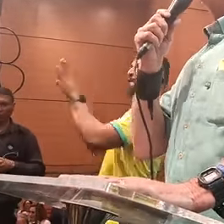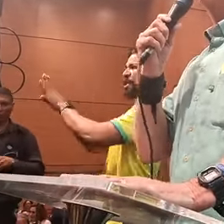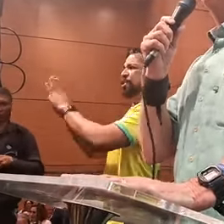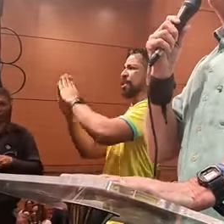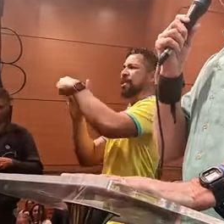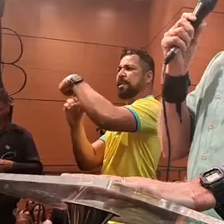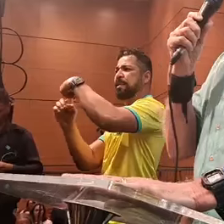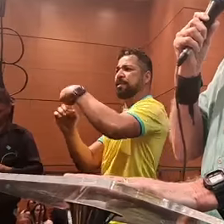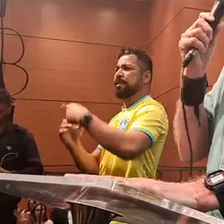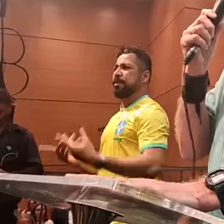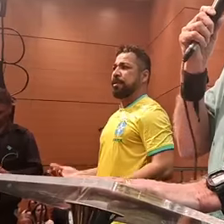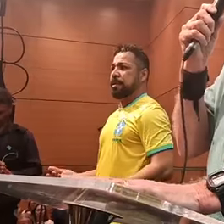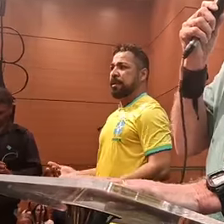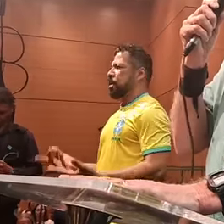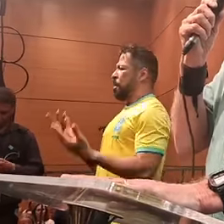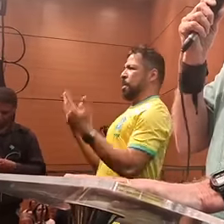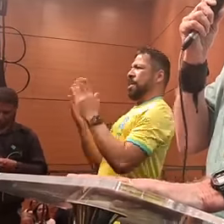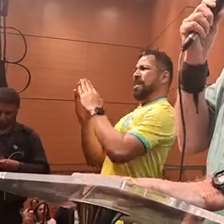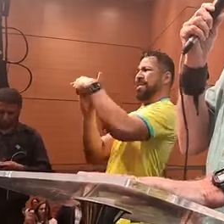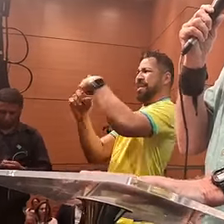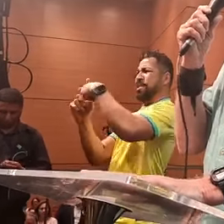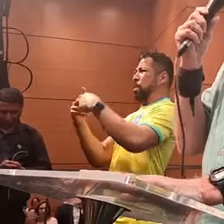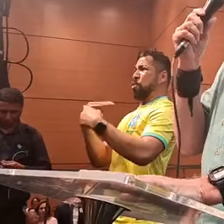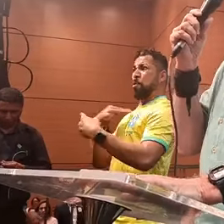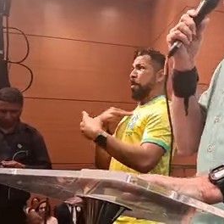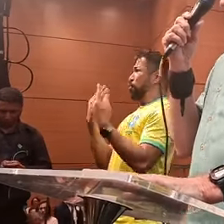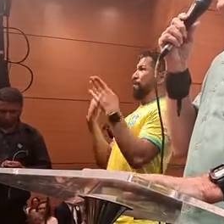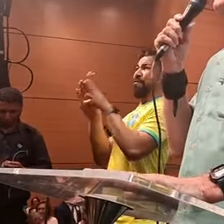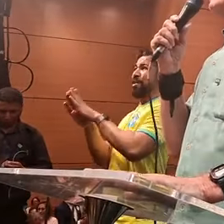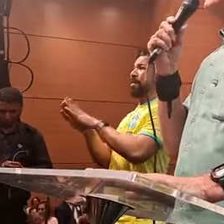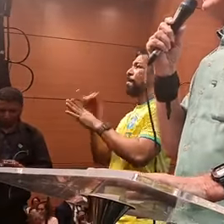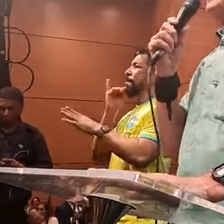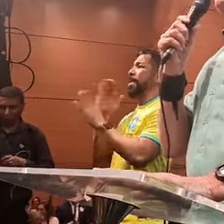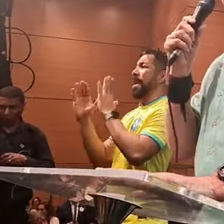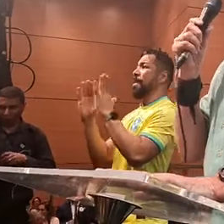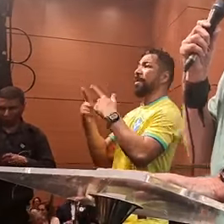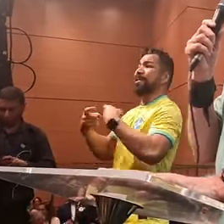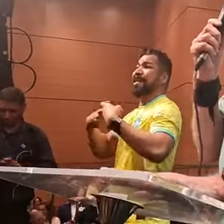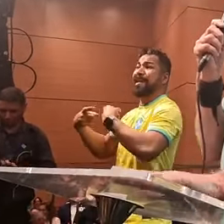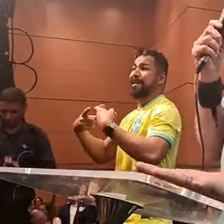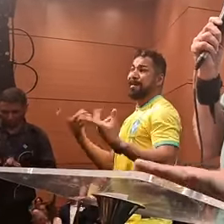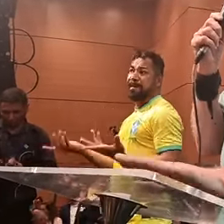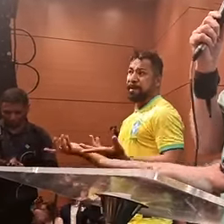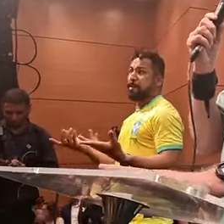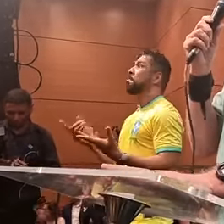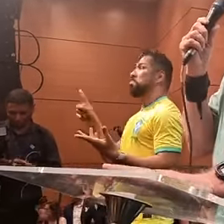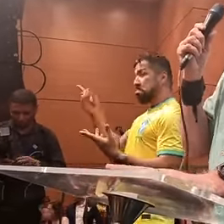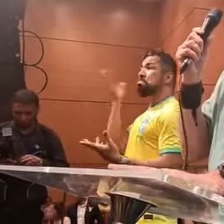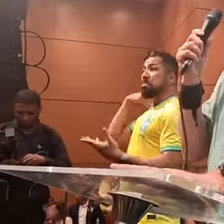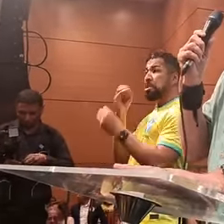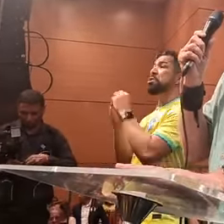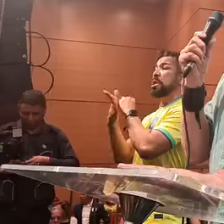igrejas. Igrejas que não são fechadas, nem época de guerra, fizeram